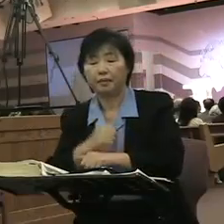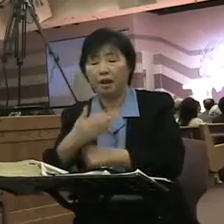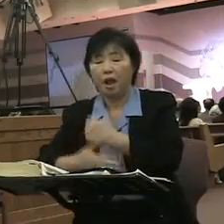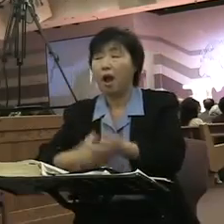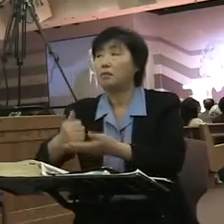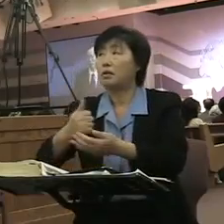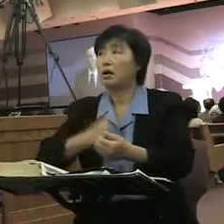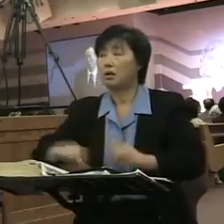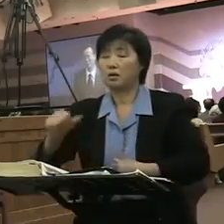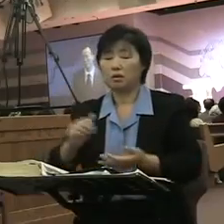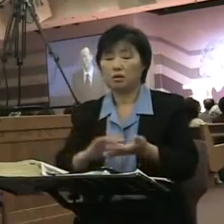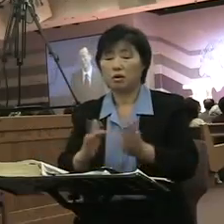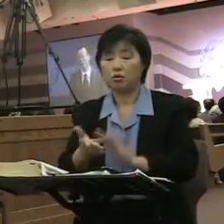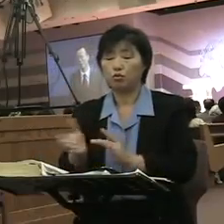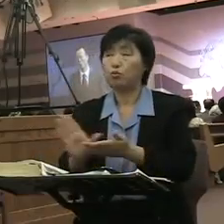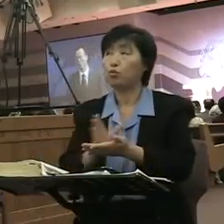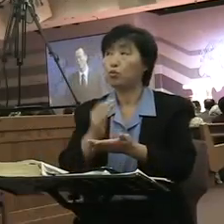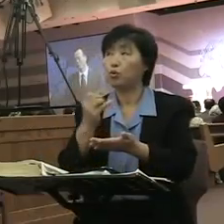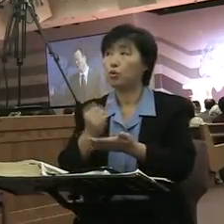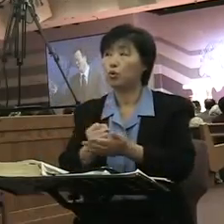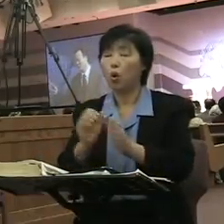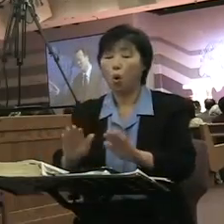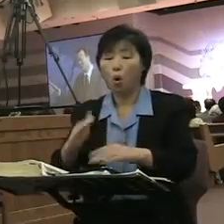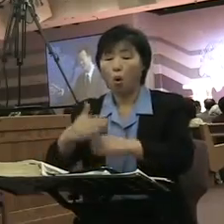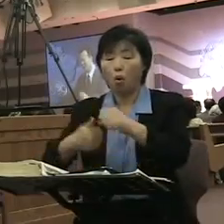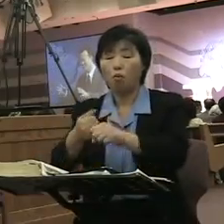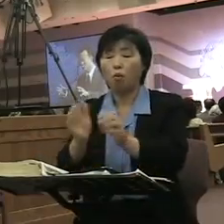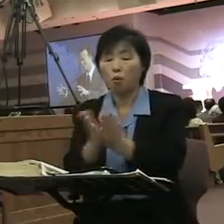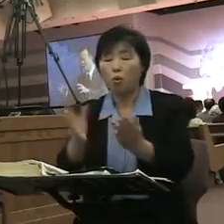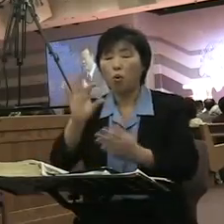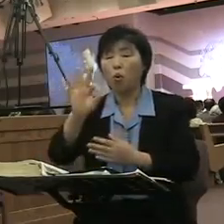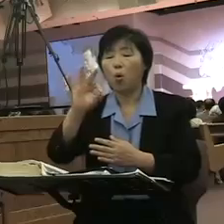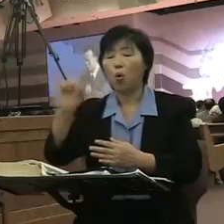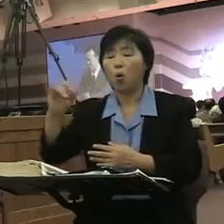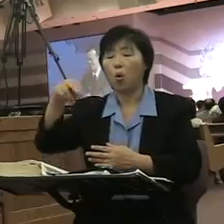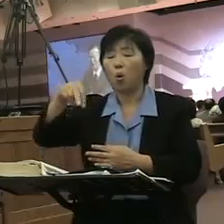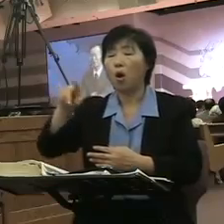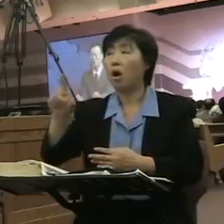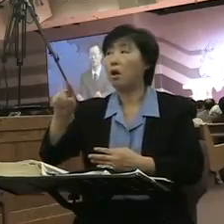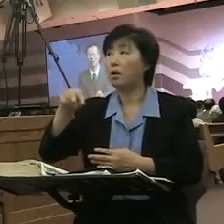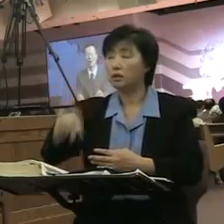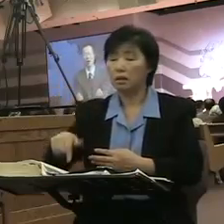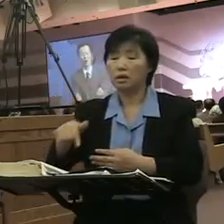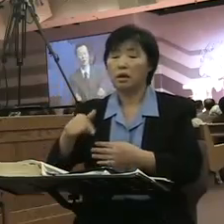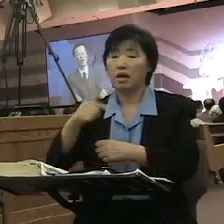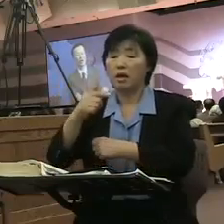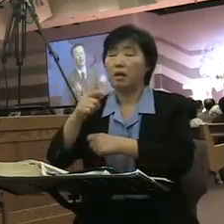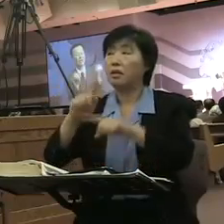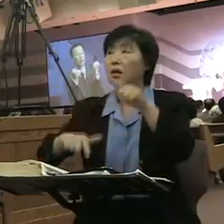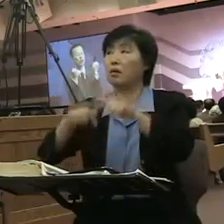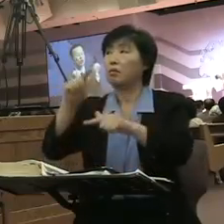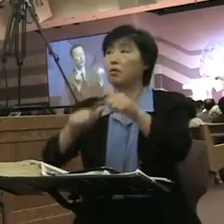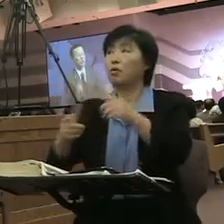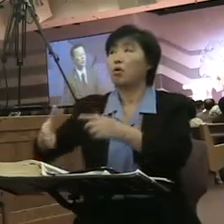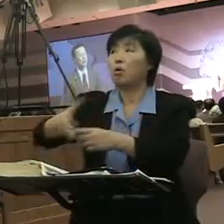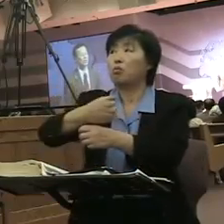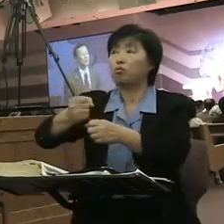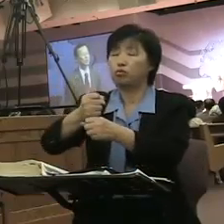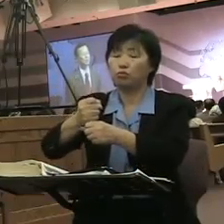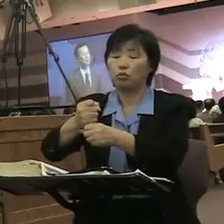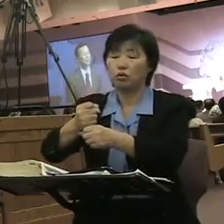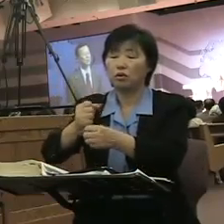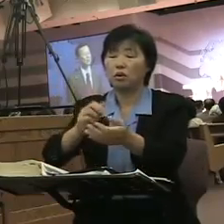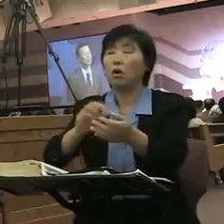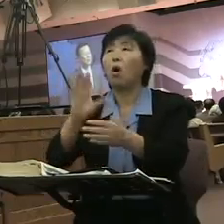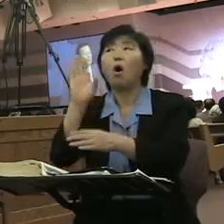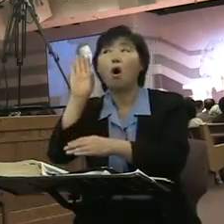하나님의 아들 예수 그리스도, 오늘 본문에 이삭이 나무 위에 묶임을 받은 것처럼 언젠가 예수 그리스도께서